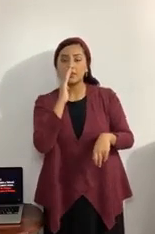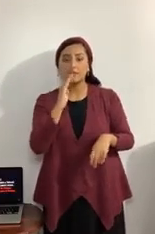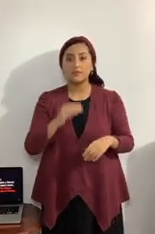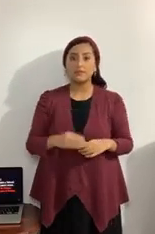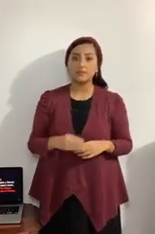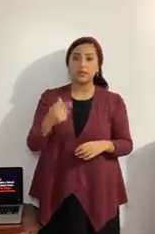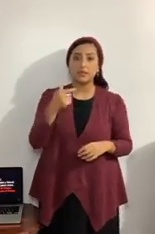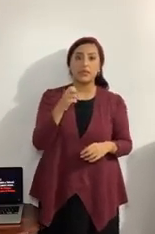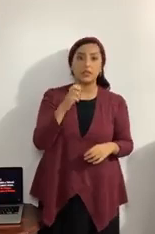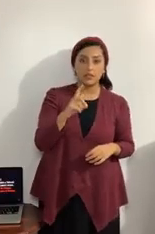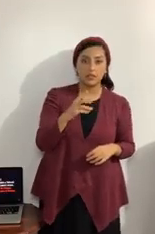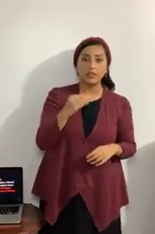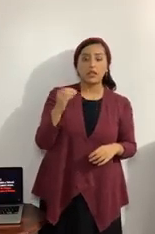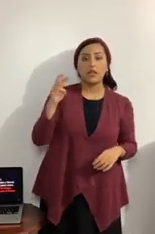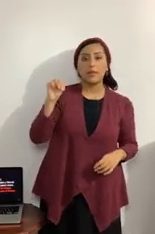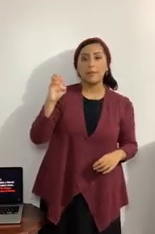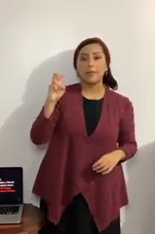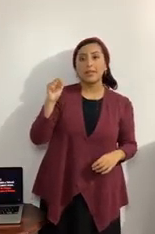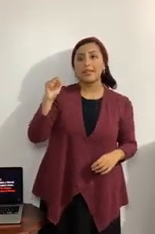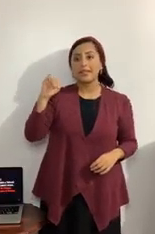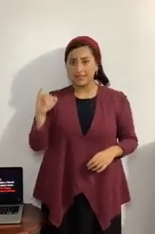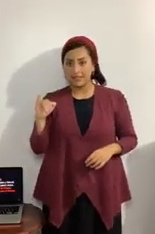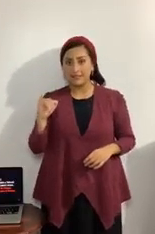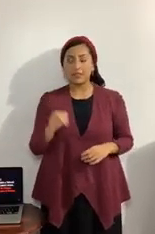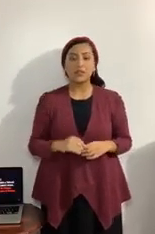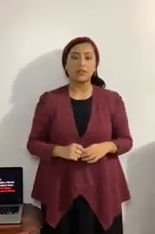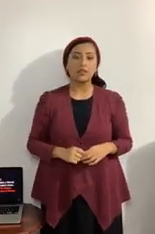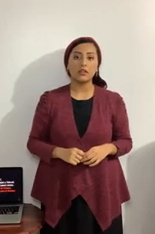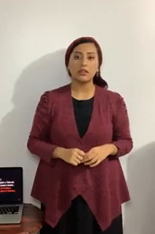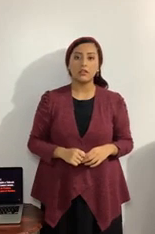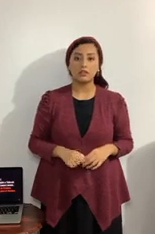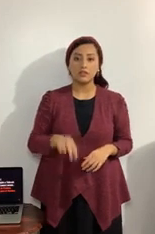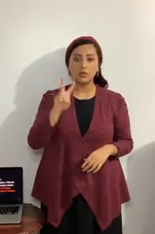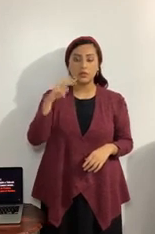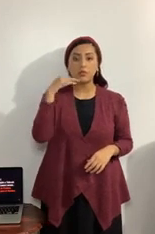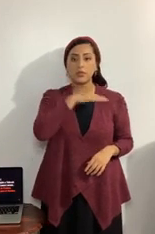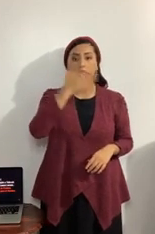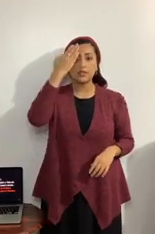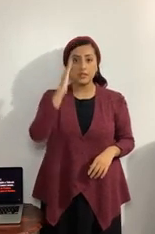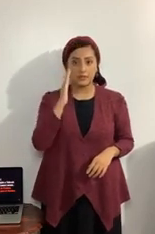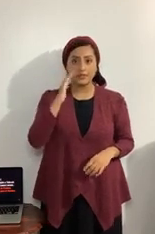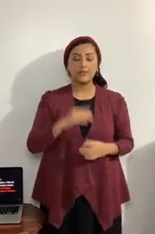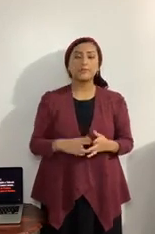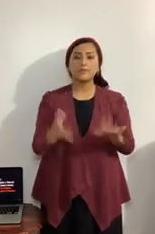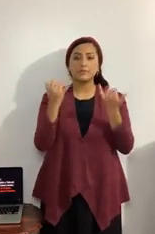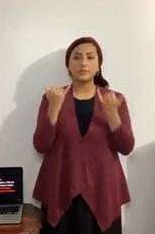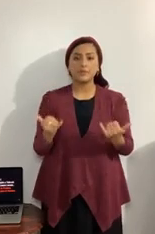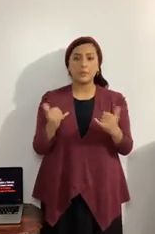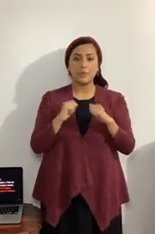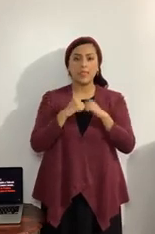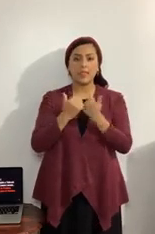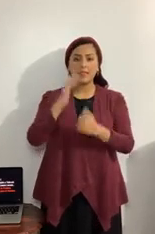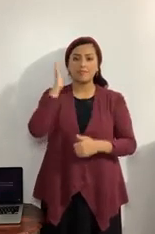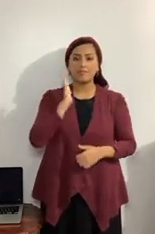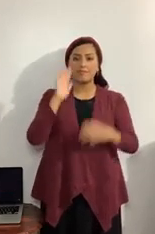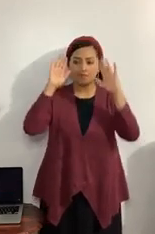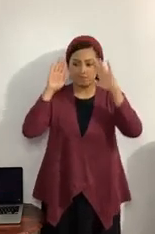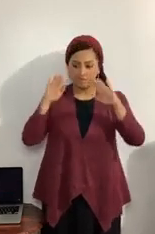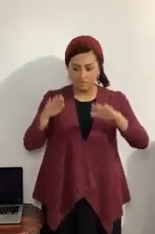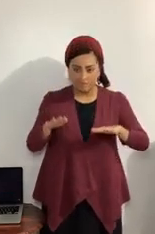Gath y Mení son dos dioses falsos. Ahora, ¿cómo lo adoraban? ¿Cómo lo